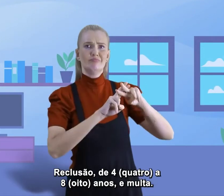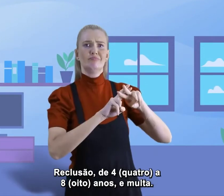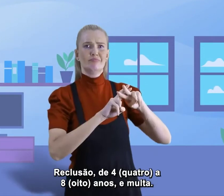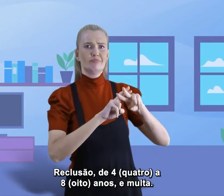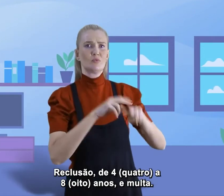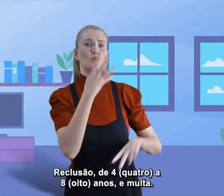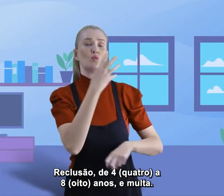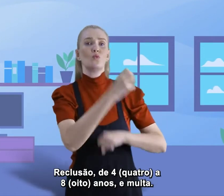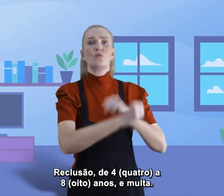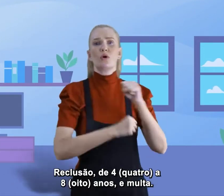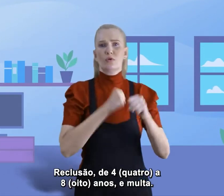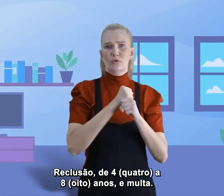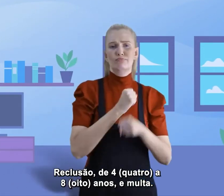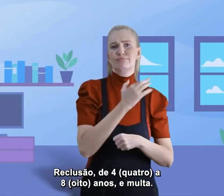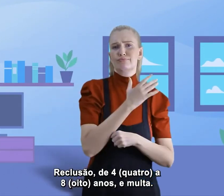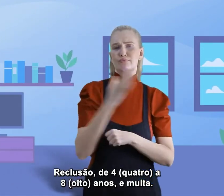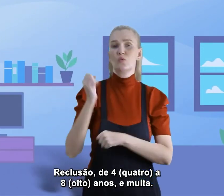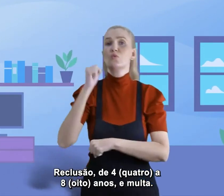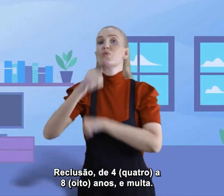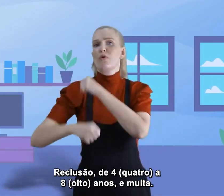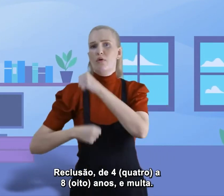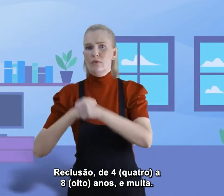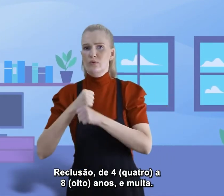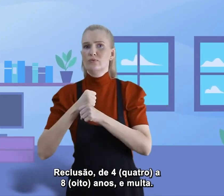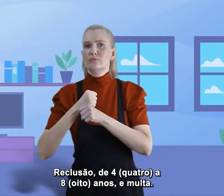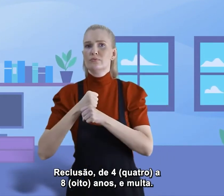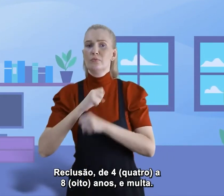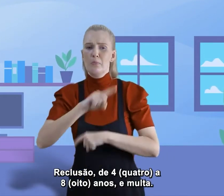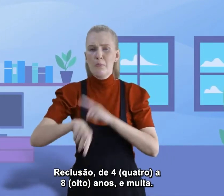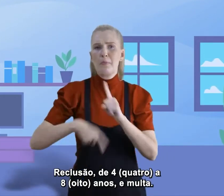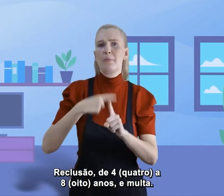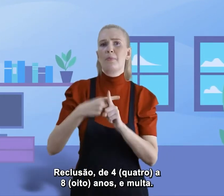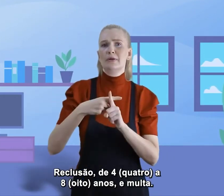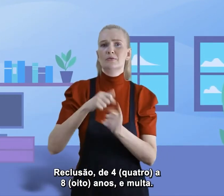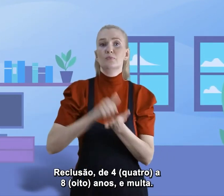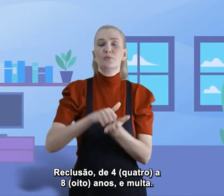reclusão de 4 a 8 anos e multa.